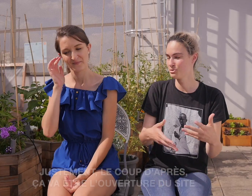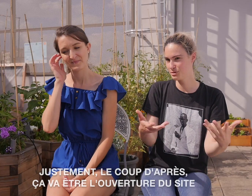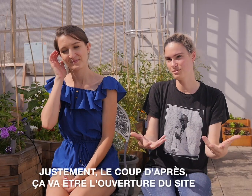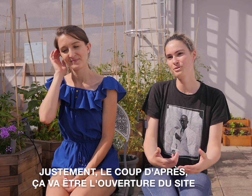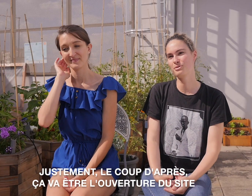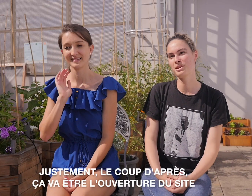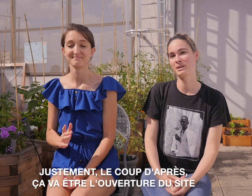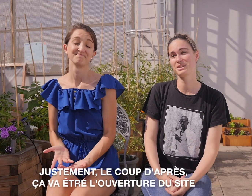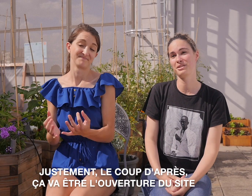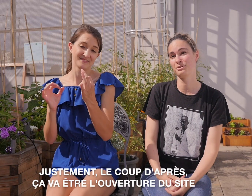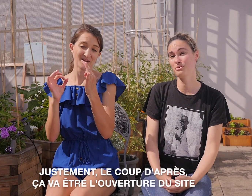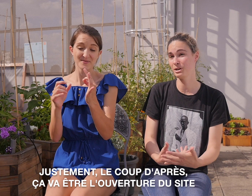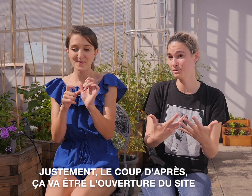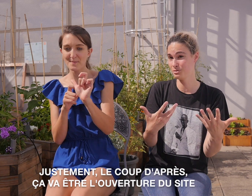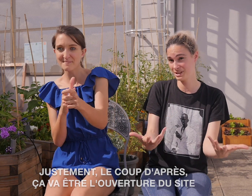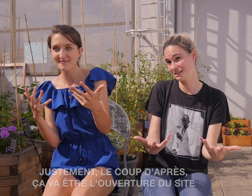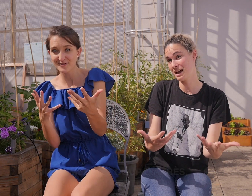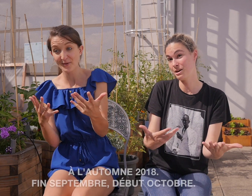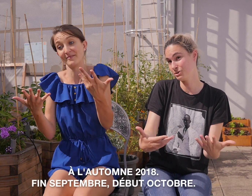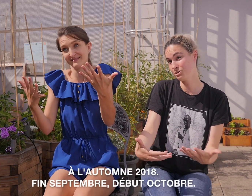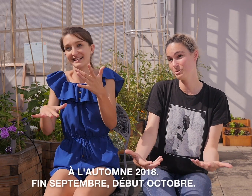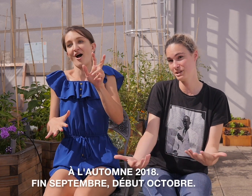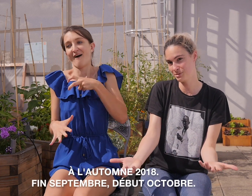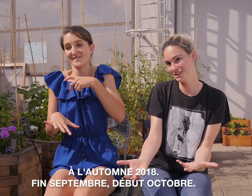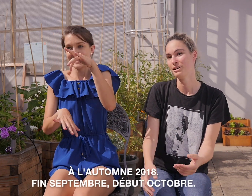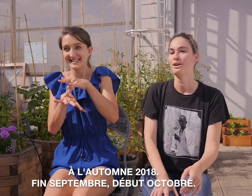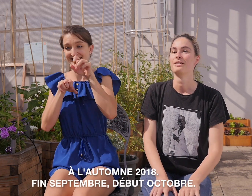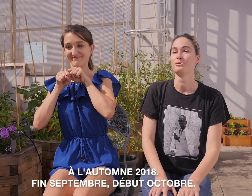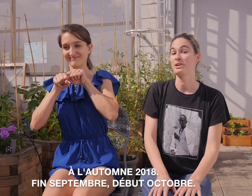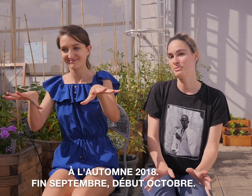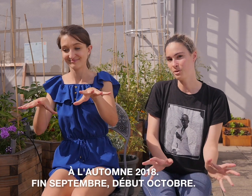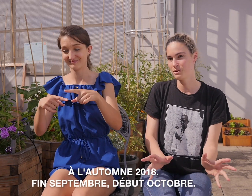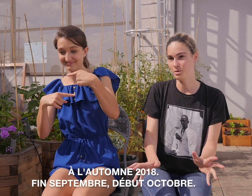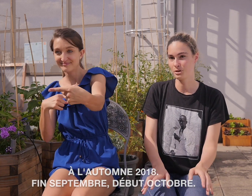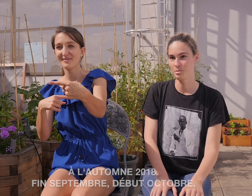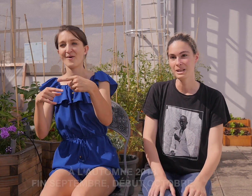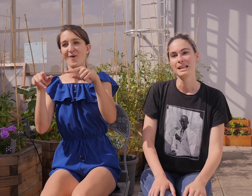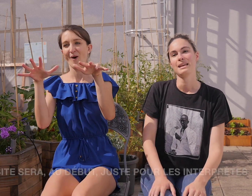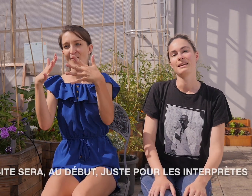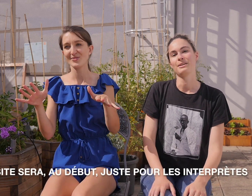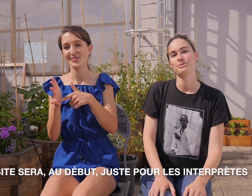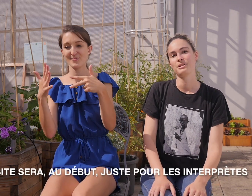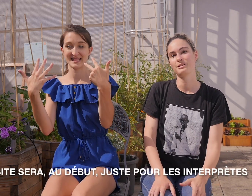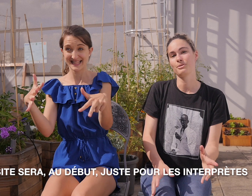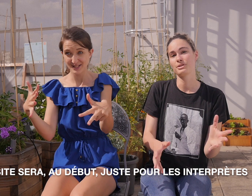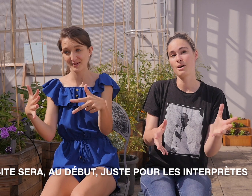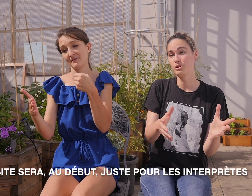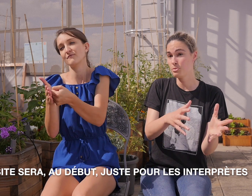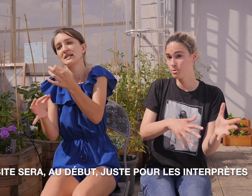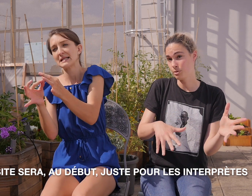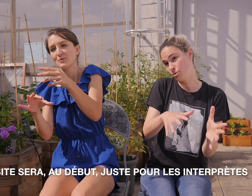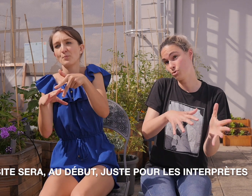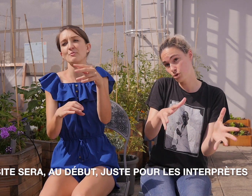Et justement, le coup d'après ça va être l'ouverture du site à l'automne 2018, donc fin septembre, début octobre. Ce site